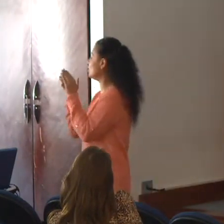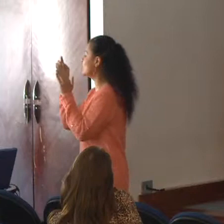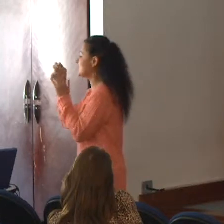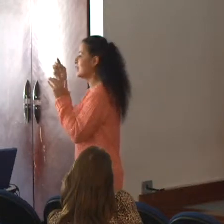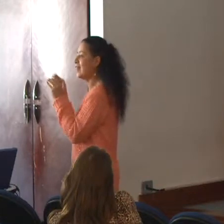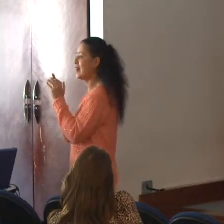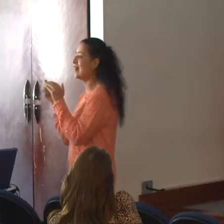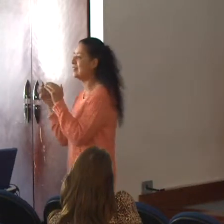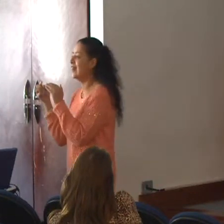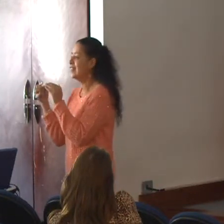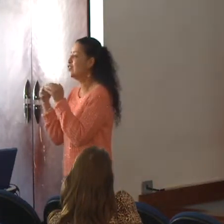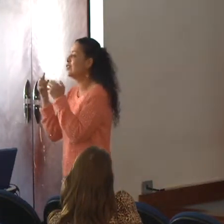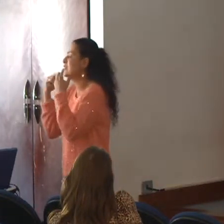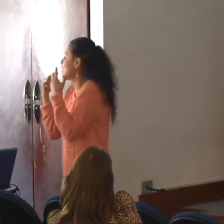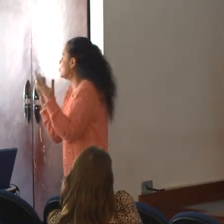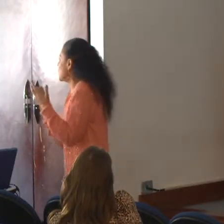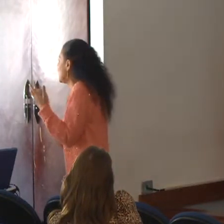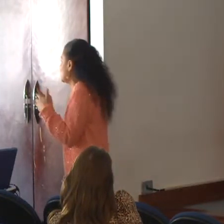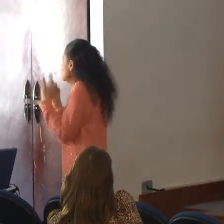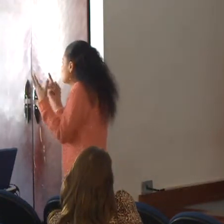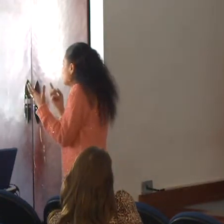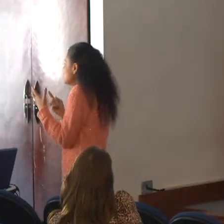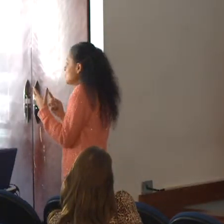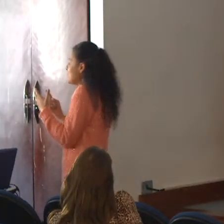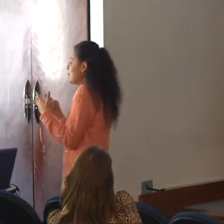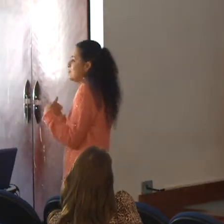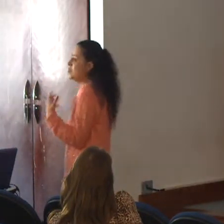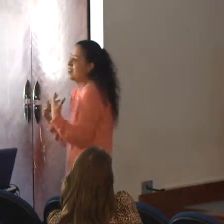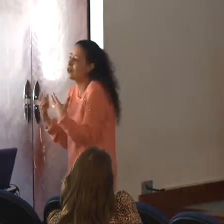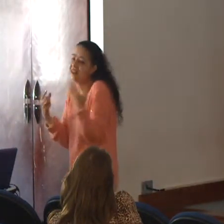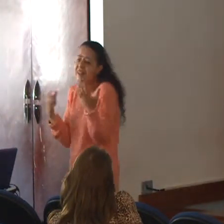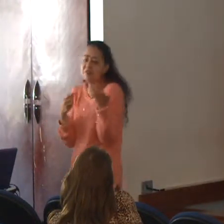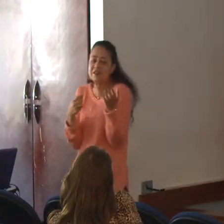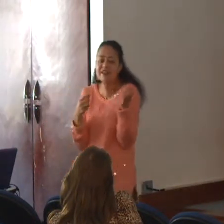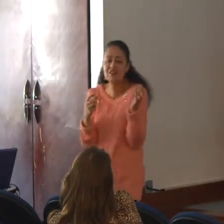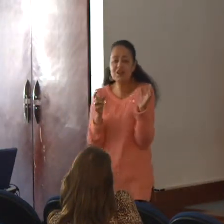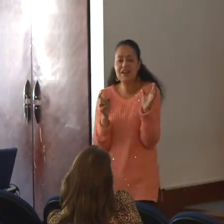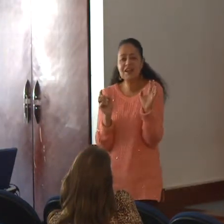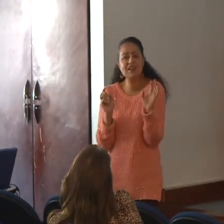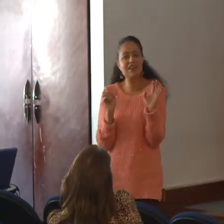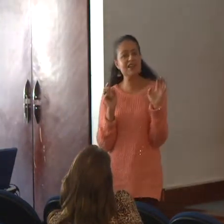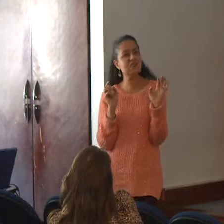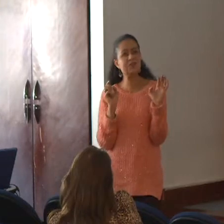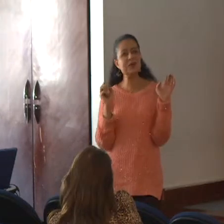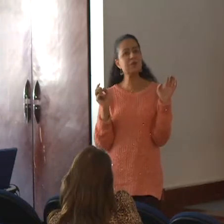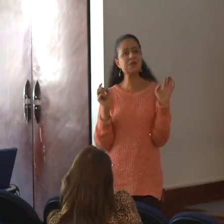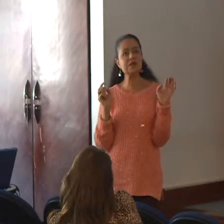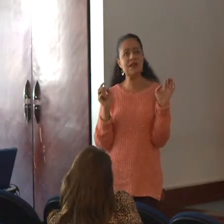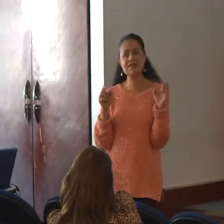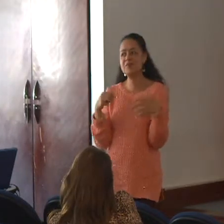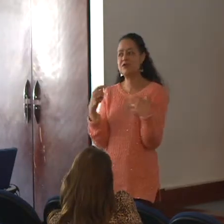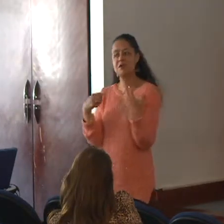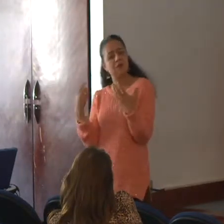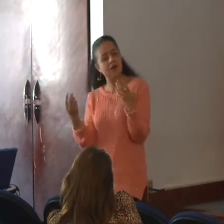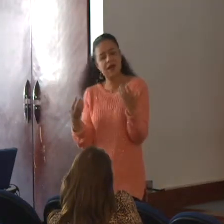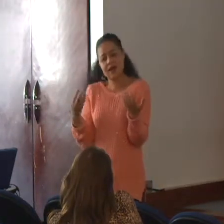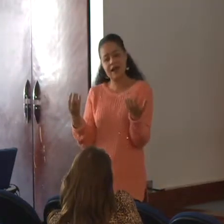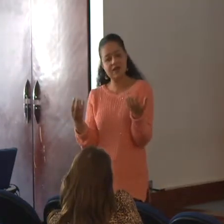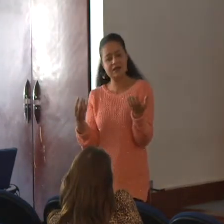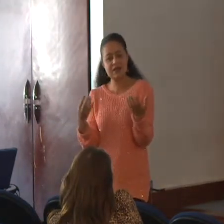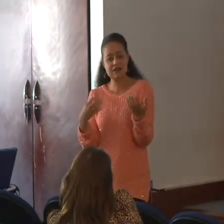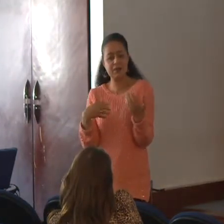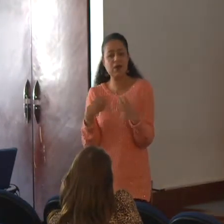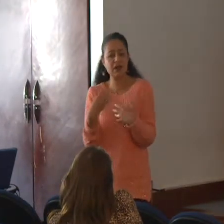dónde está la cama, dónde está la casa, dónde está tu cara, y tú cómo te llamas. O sea, todo el tiempo es el niño, y el niño no está en posibilidades al